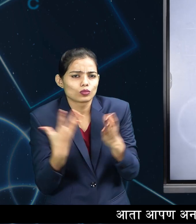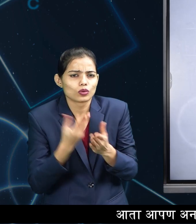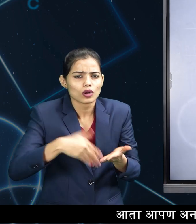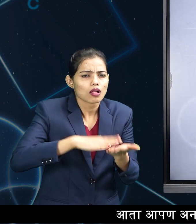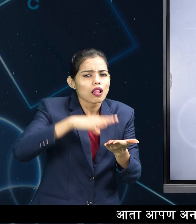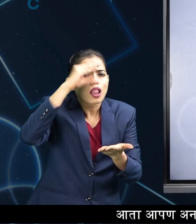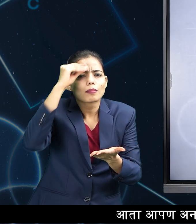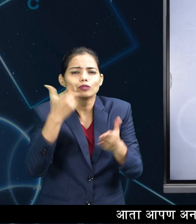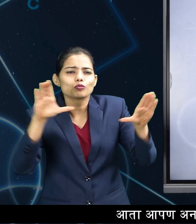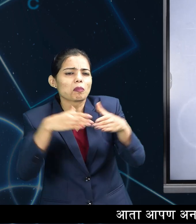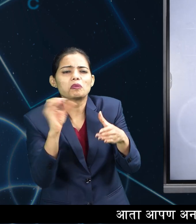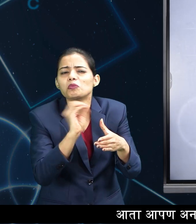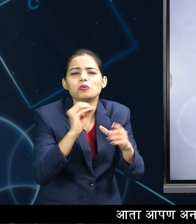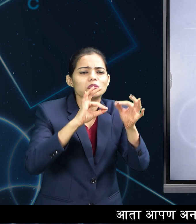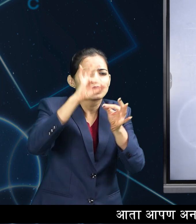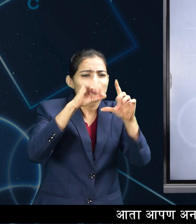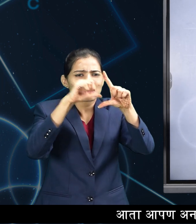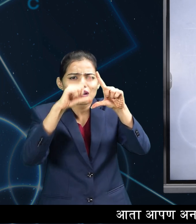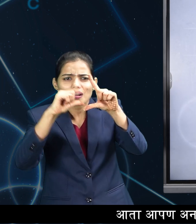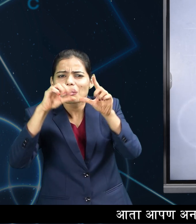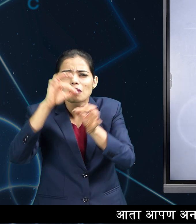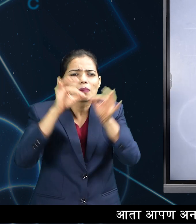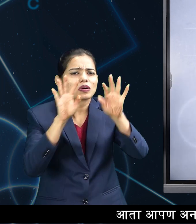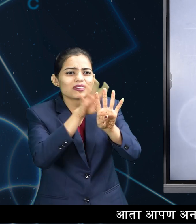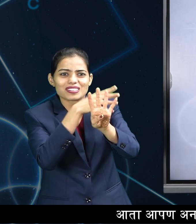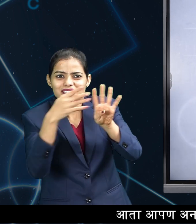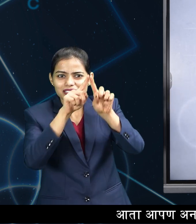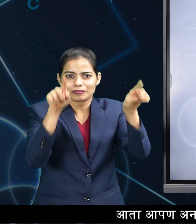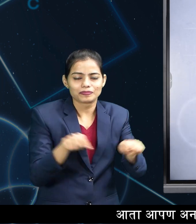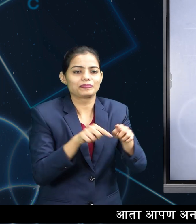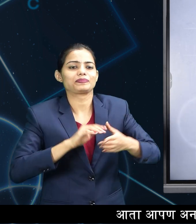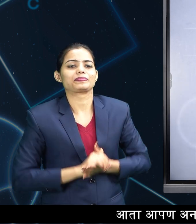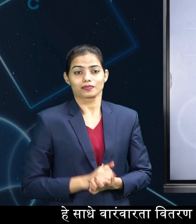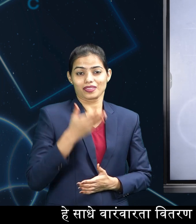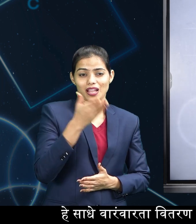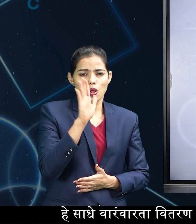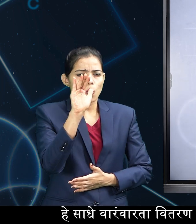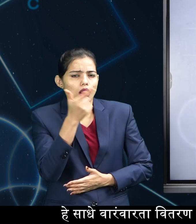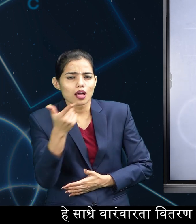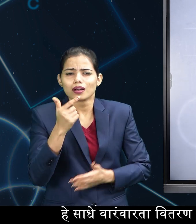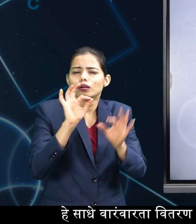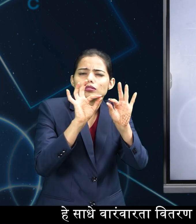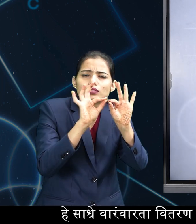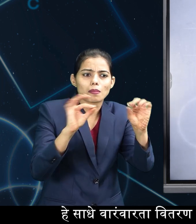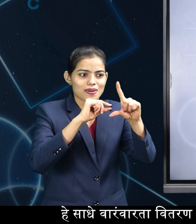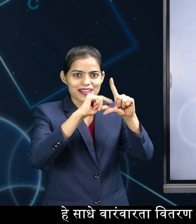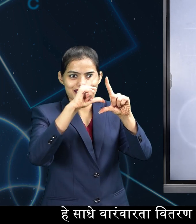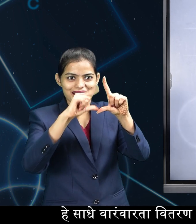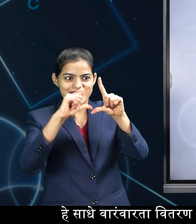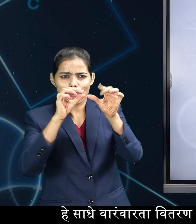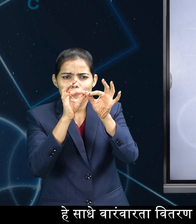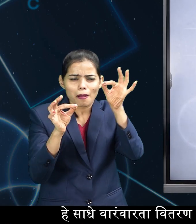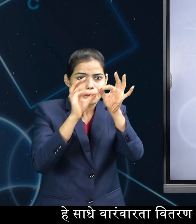आता आपण अनग्रुप केलेल्या वारंवारता वितरण तक्त्याबद्दल शिकू. हे साधे वारंवारता वितरण